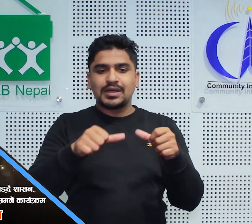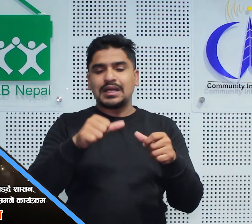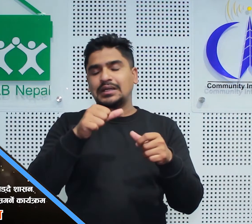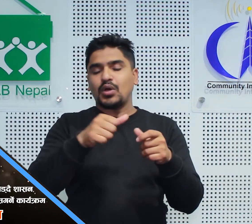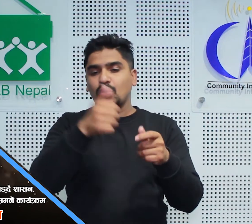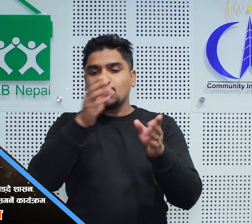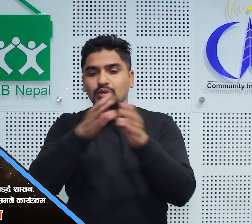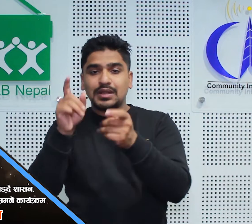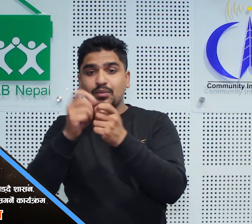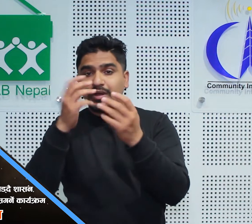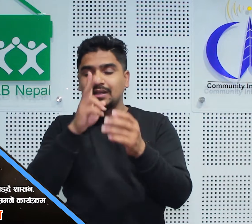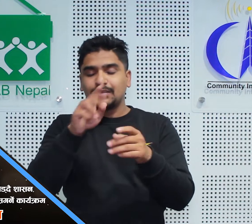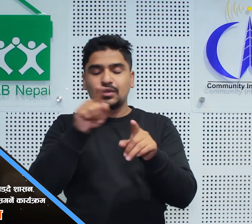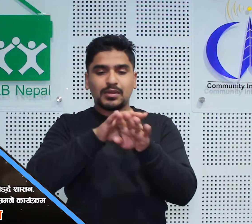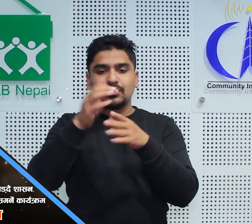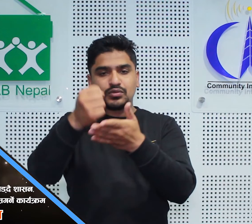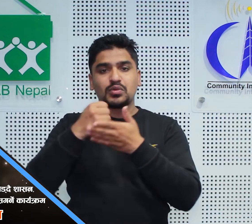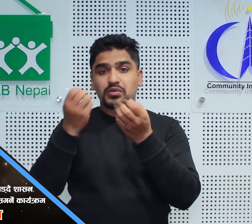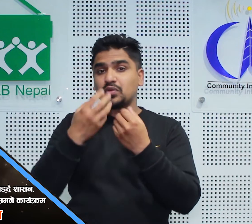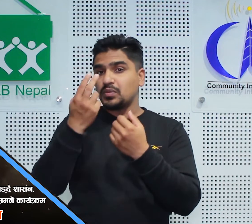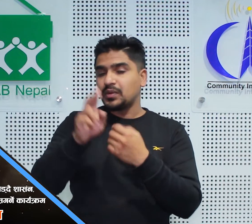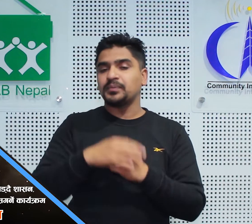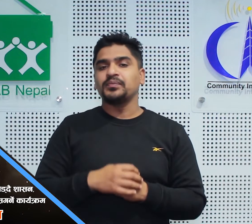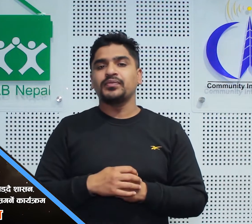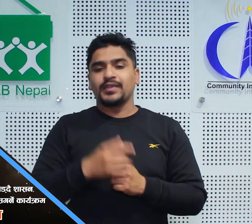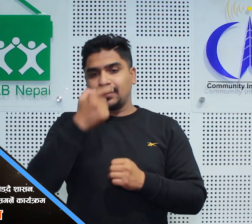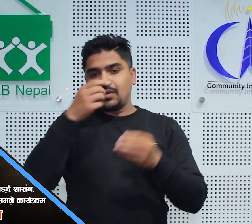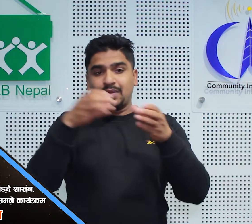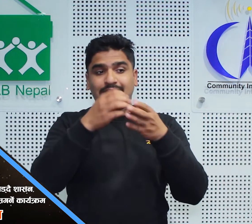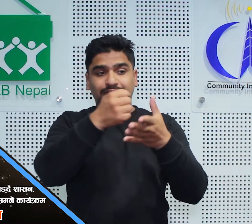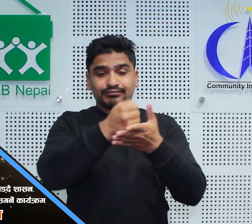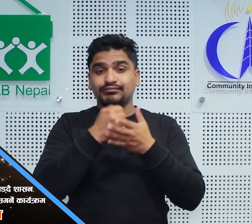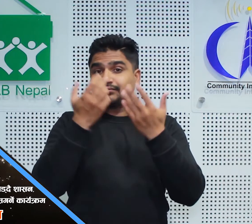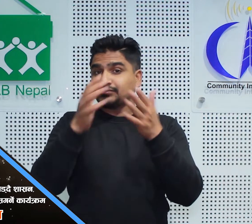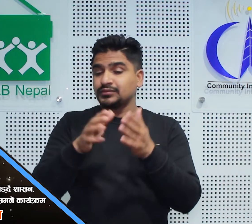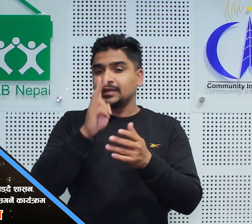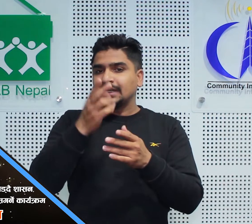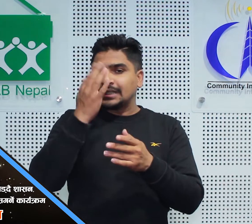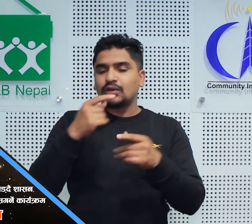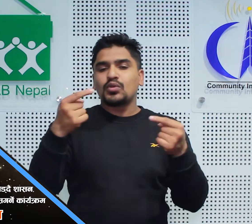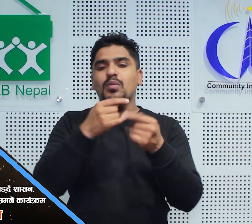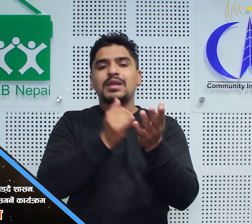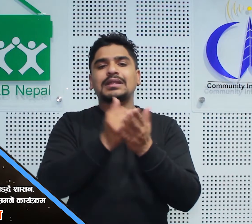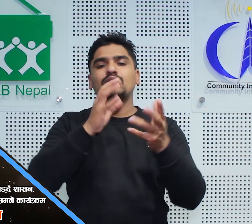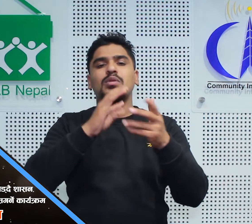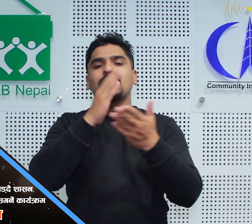योजना बनायौँ, त्यसमा तपाईँहरूले पनि साथ दिनुभयो, गाउँपालिकाले साथ दियो। त्यही भएर नमुना कृषि उद्यम कार्यक्रम सम्भव